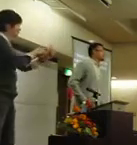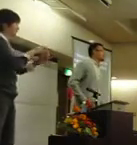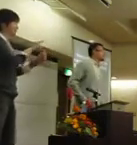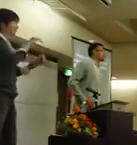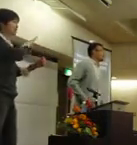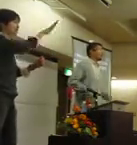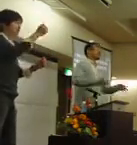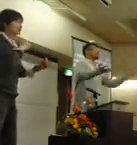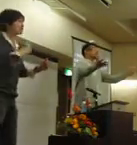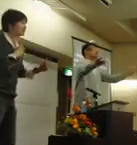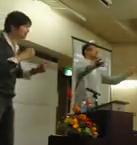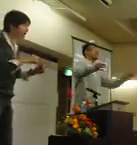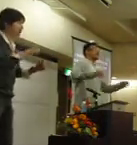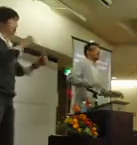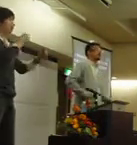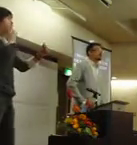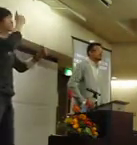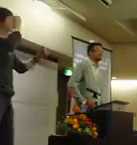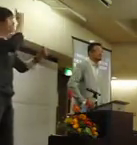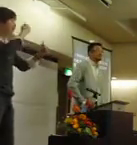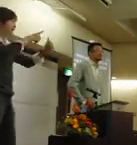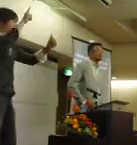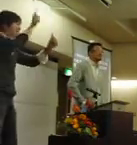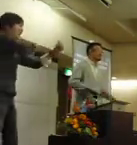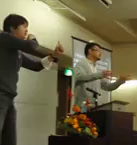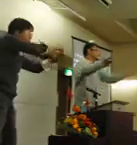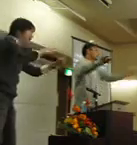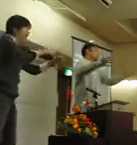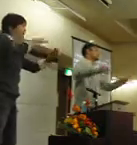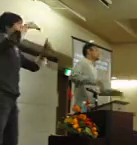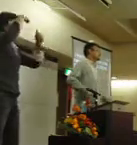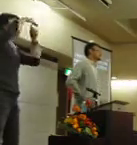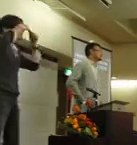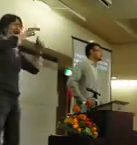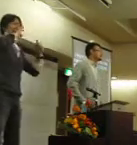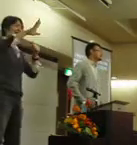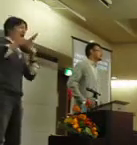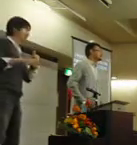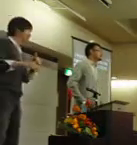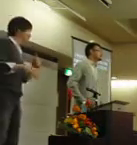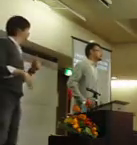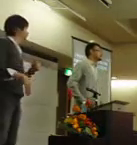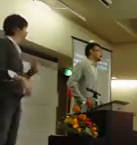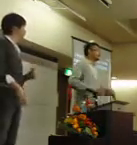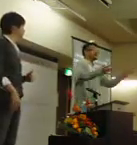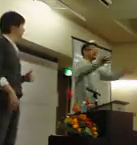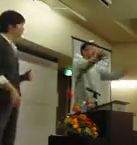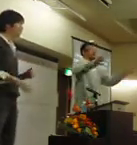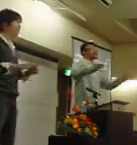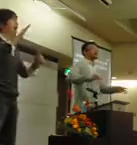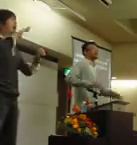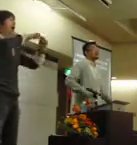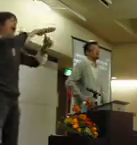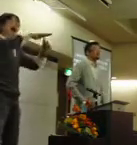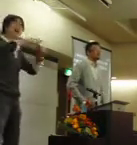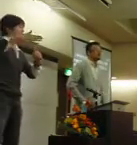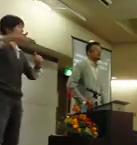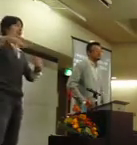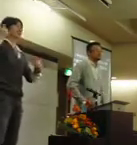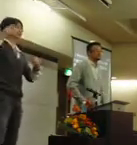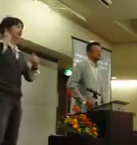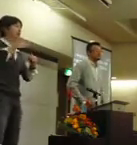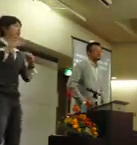か皆さん。親に虐待、愛されて育たない、愛を知らないんです